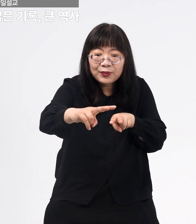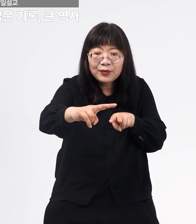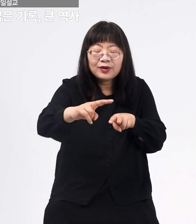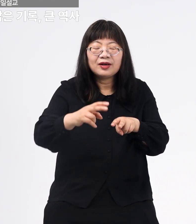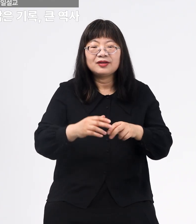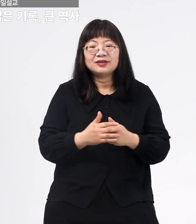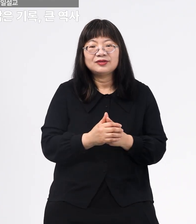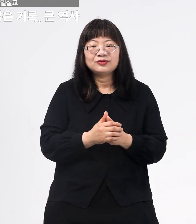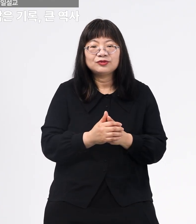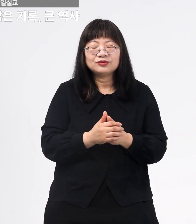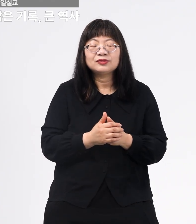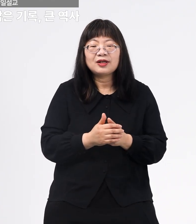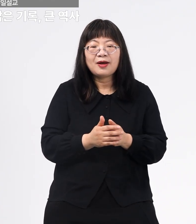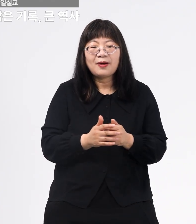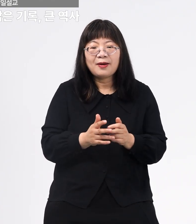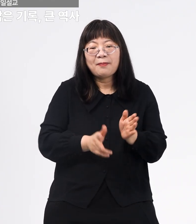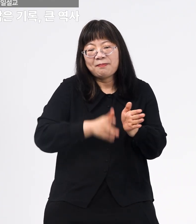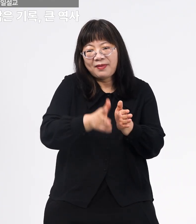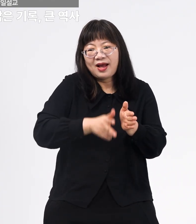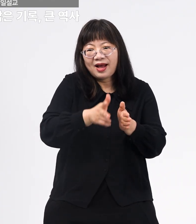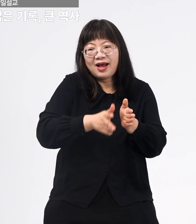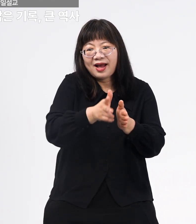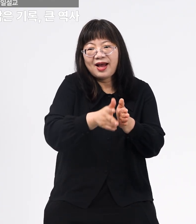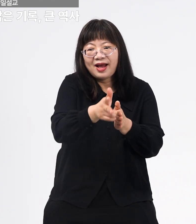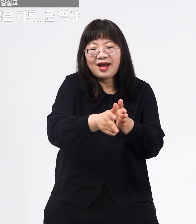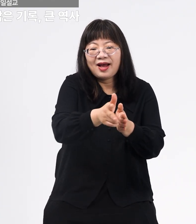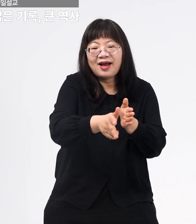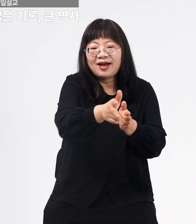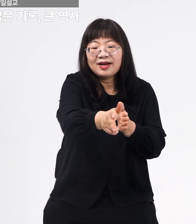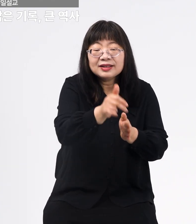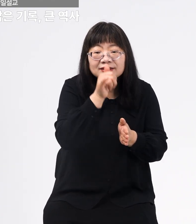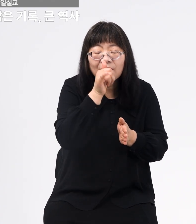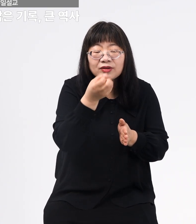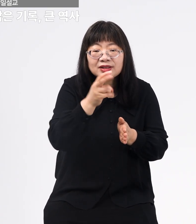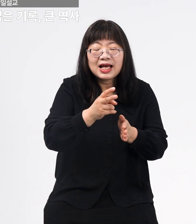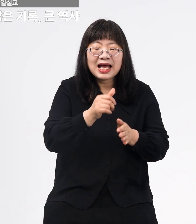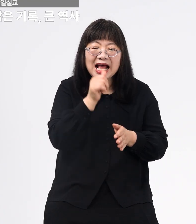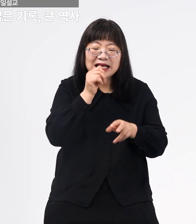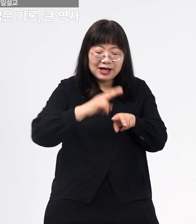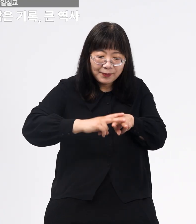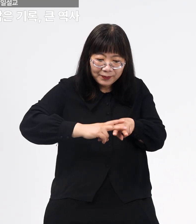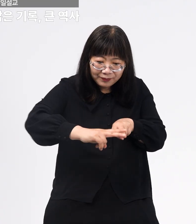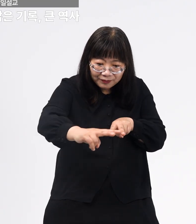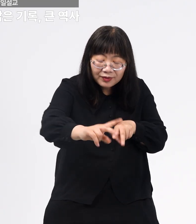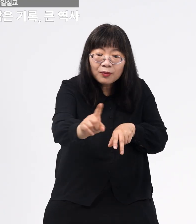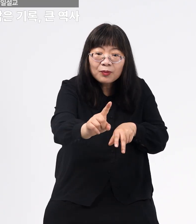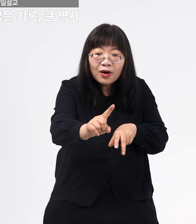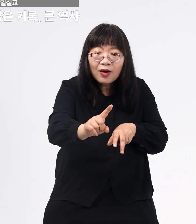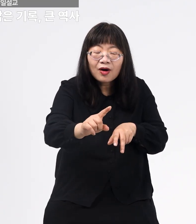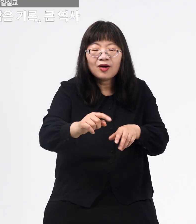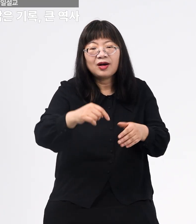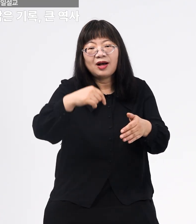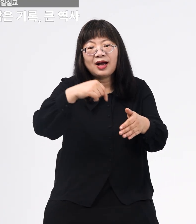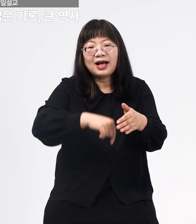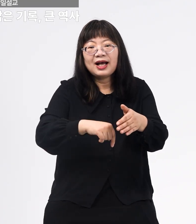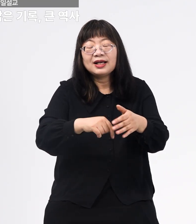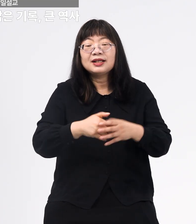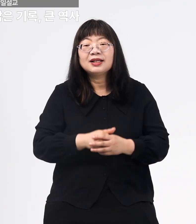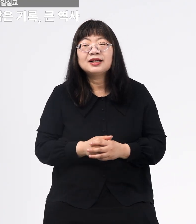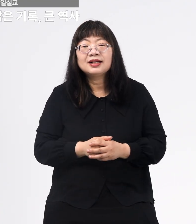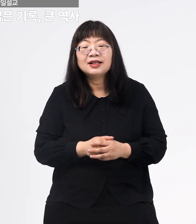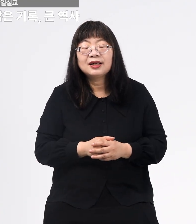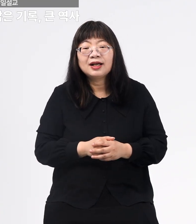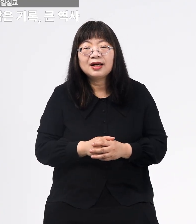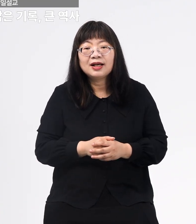따라 달립니다. 근데 그 레일이라는 게 밑에 뭐가 깔려 있죠? 전부 침목이 깔려 있습니다.